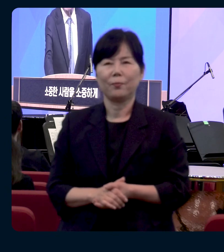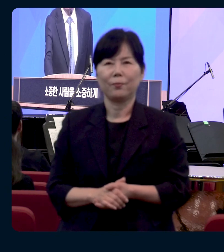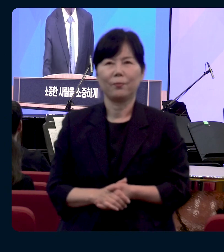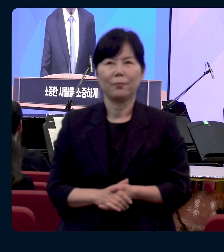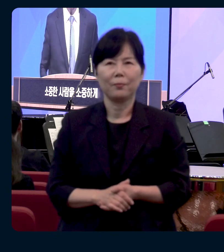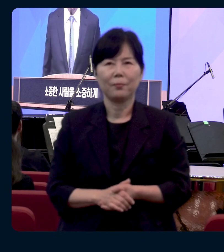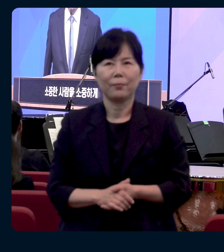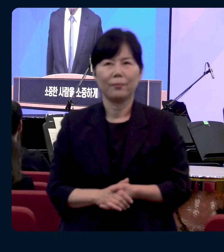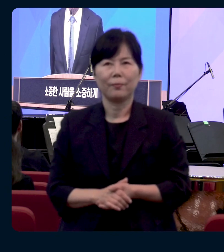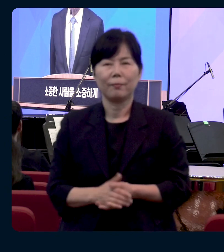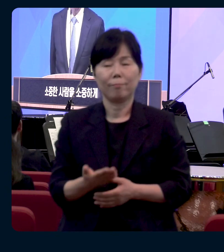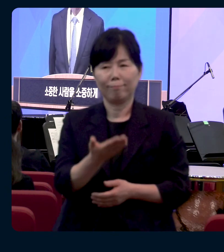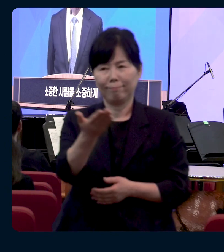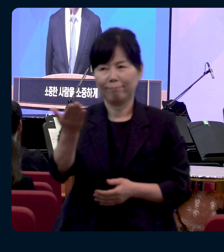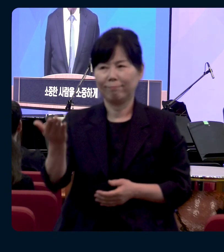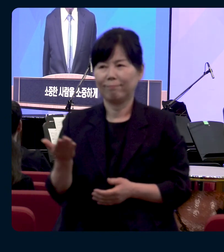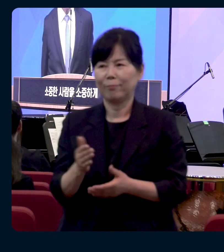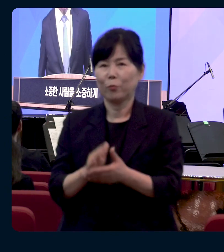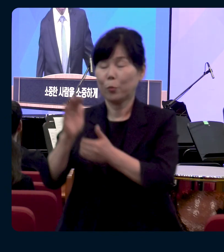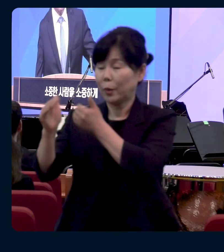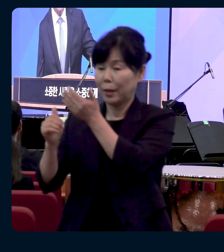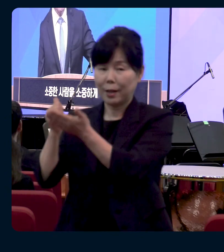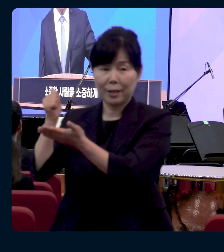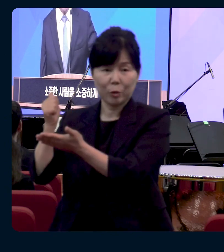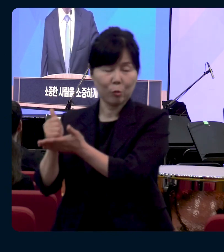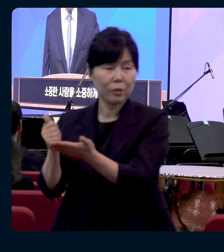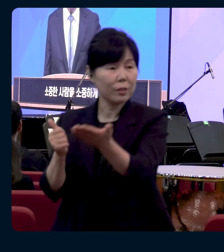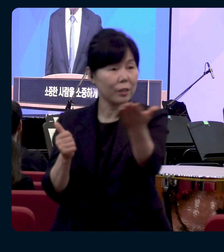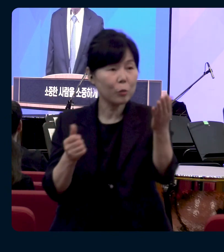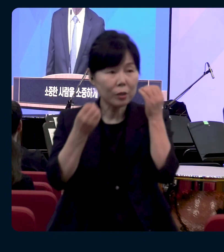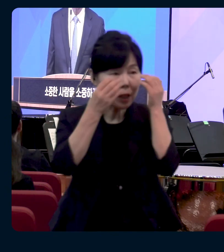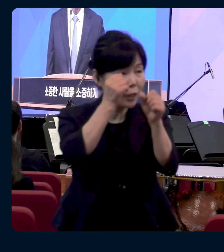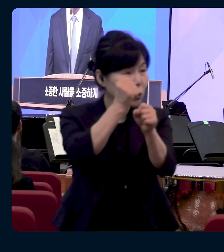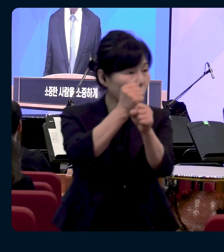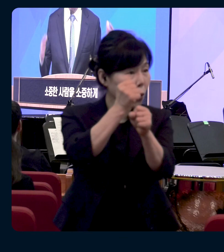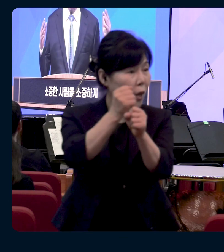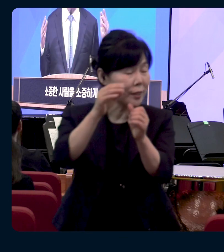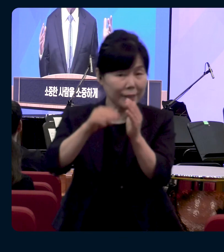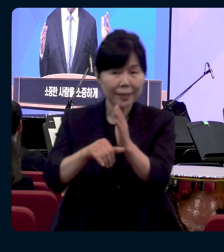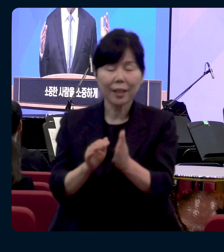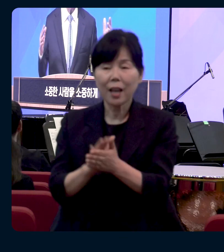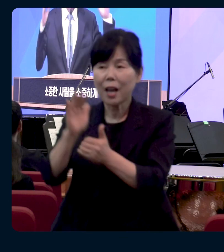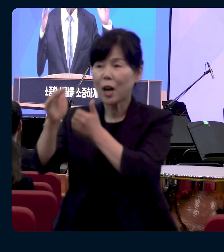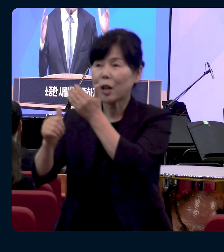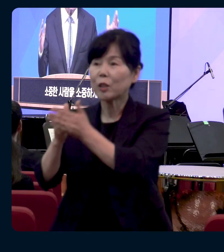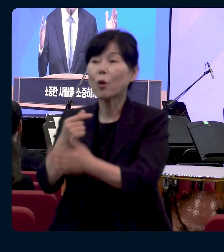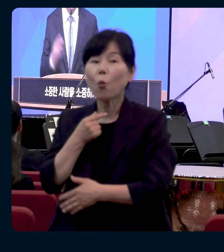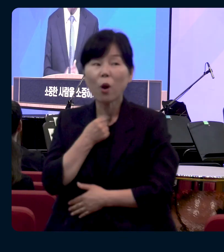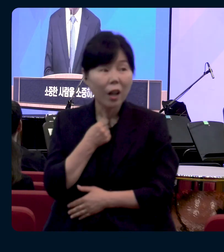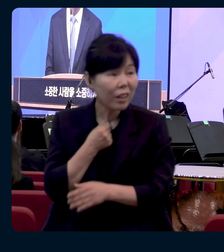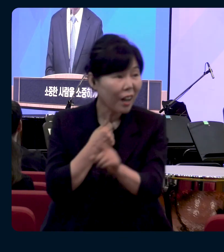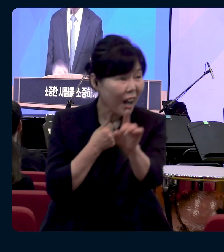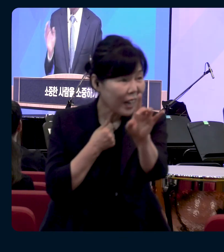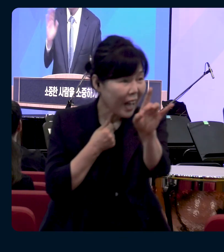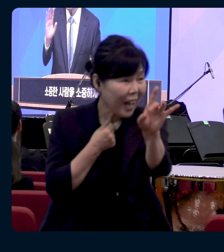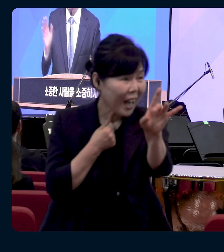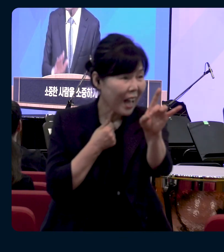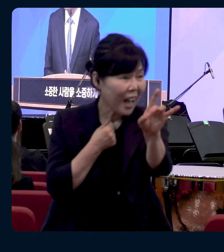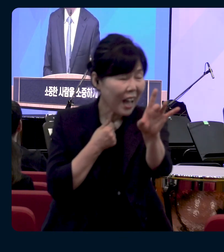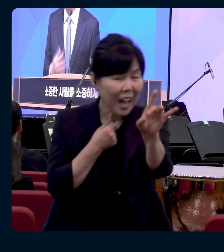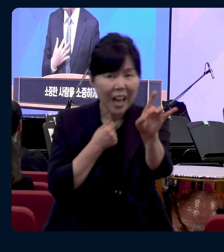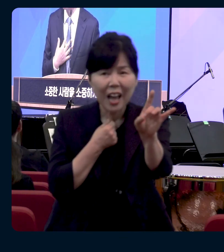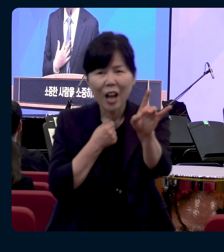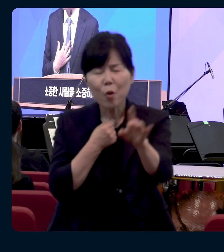거예요. 여러분, 하나님께서 우리를 창조하실 때 그때 하나님이 원하셨던 단 한 가지는요, 다른 거